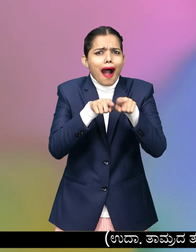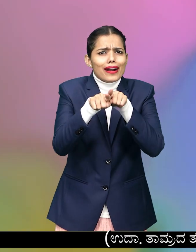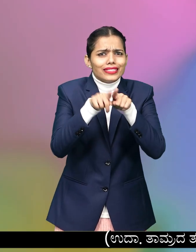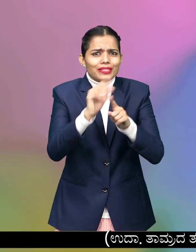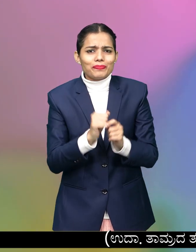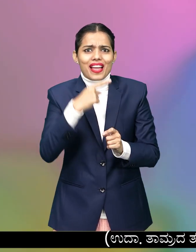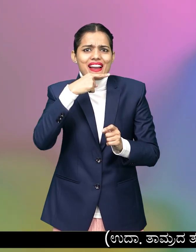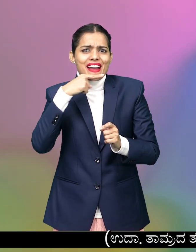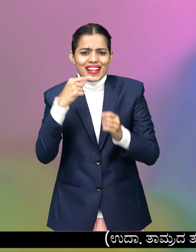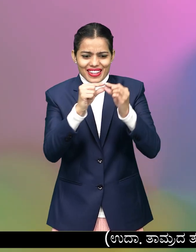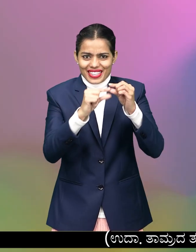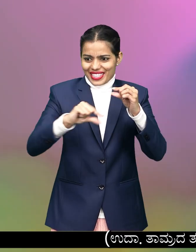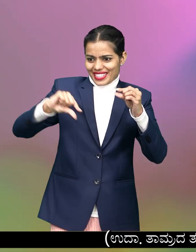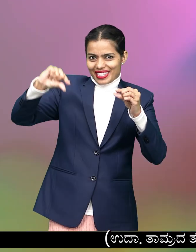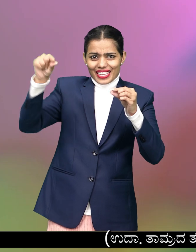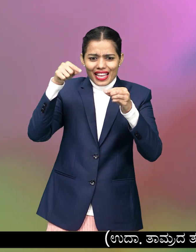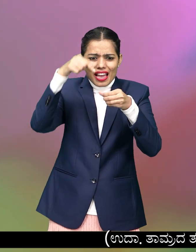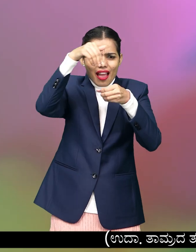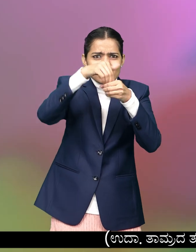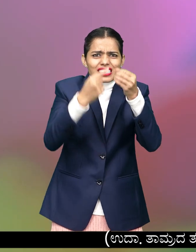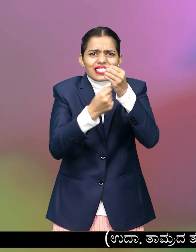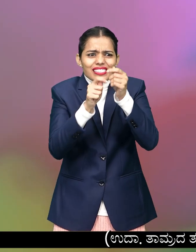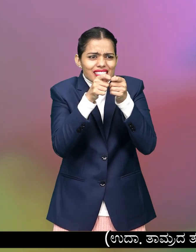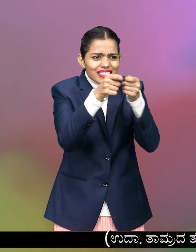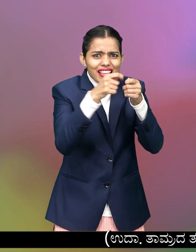ವಿದ್ಯುತ್ ಪ್ರವಾಹವನ್ನು ರೂಪಿಸುತ್ತದೆ.